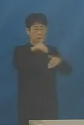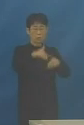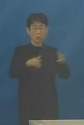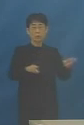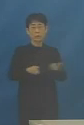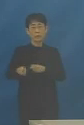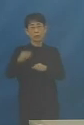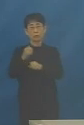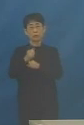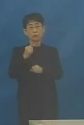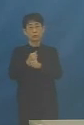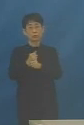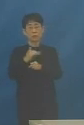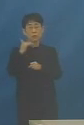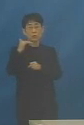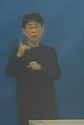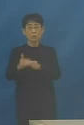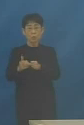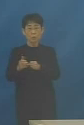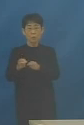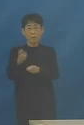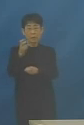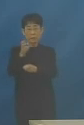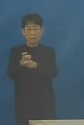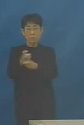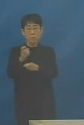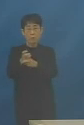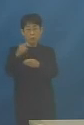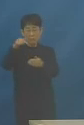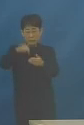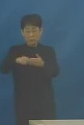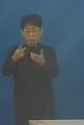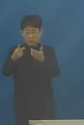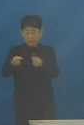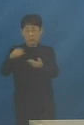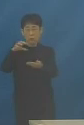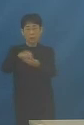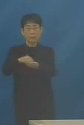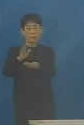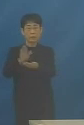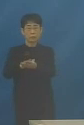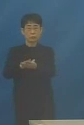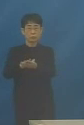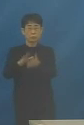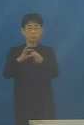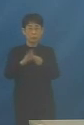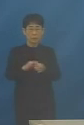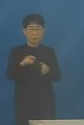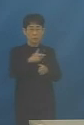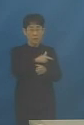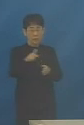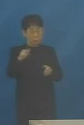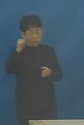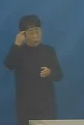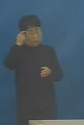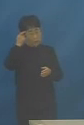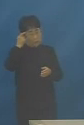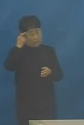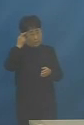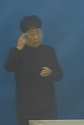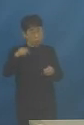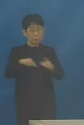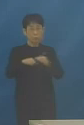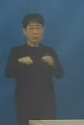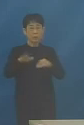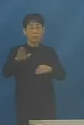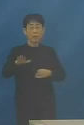ことも憲法上規定をされておりませんその中には様々な交流様相があるとでまあ